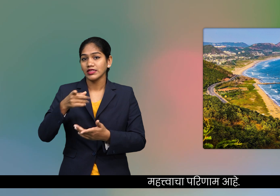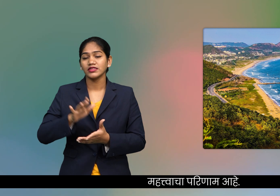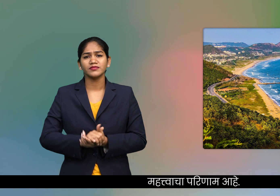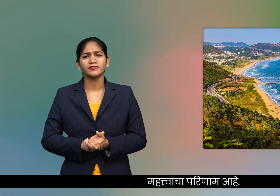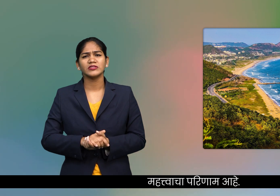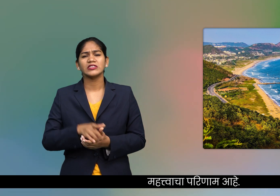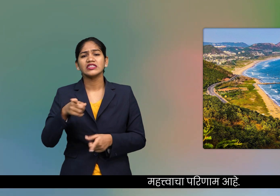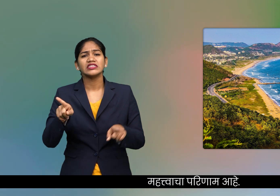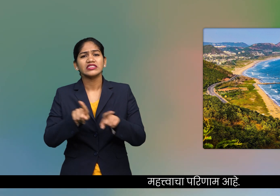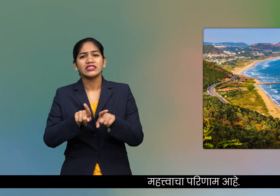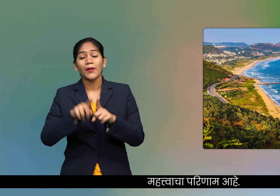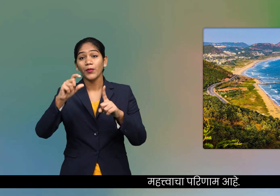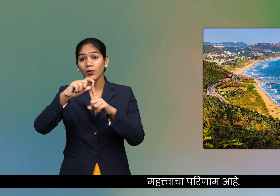महत्त्वाचा परिणाम आहे.